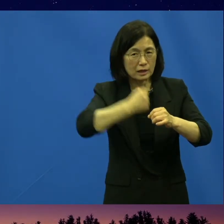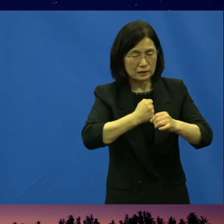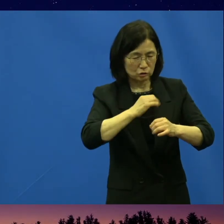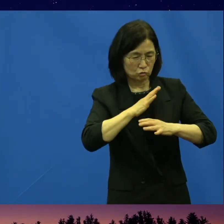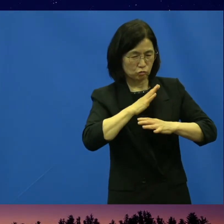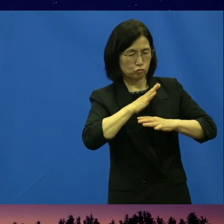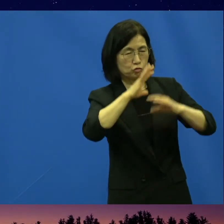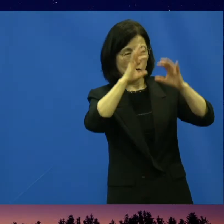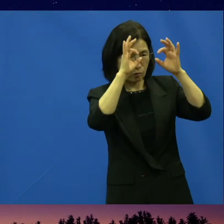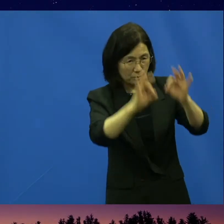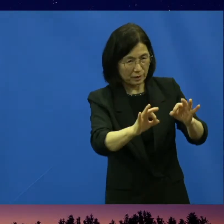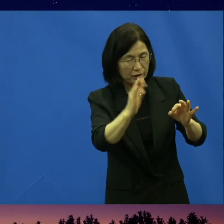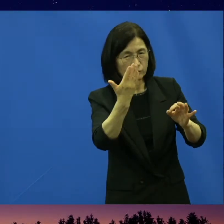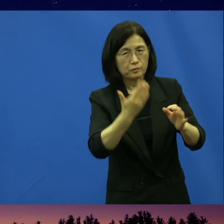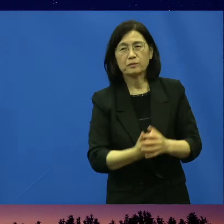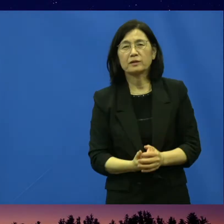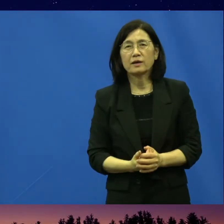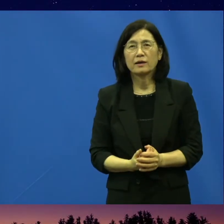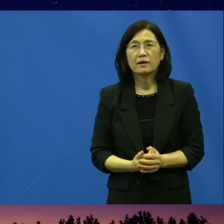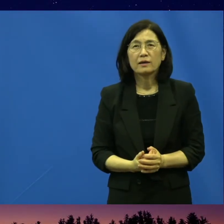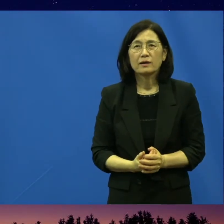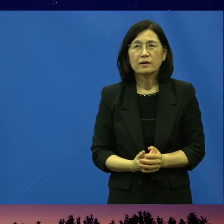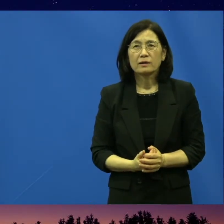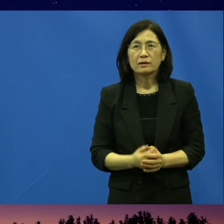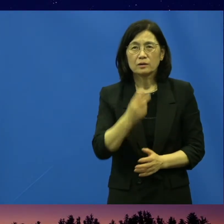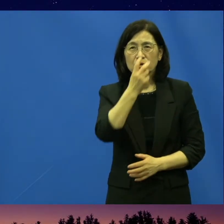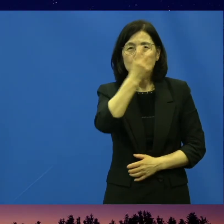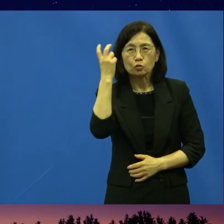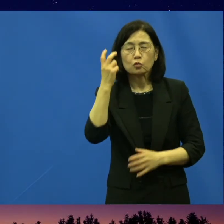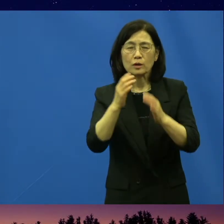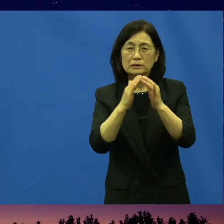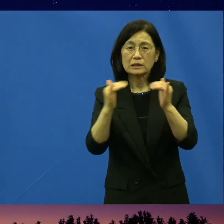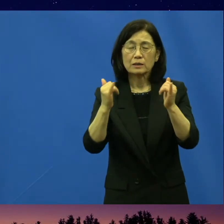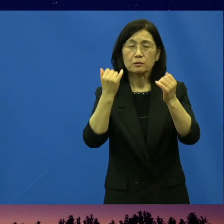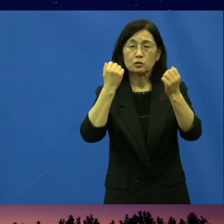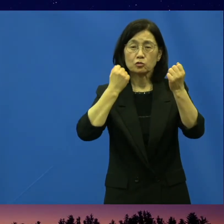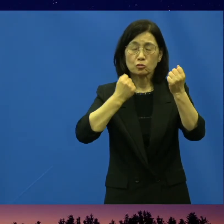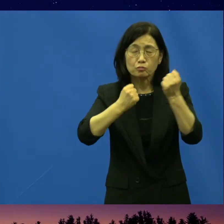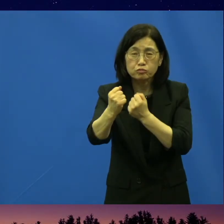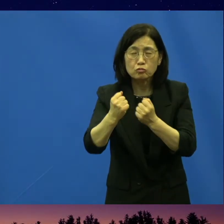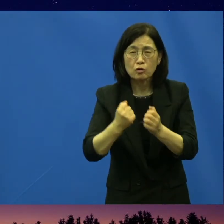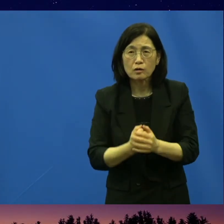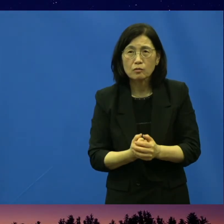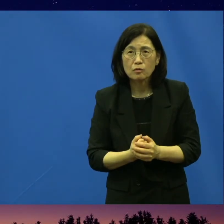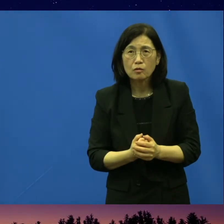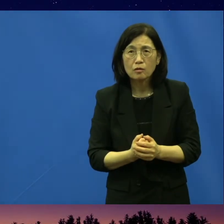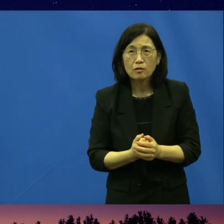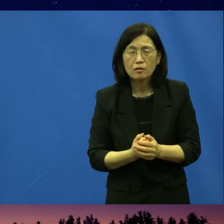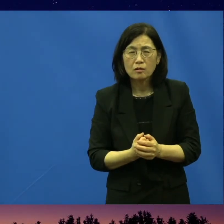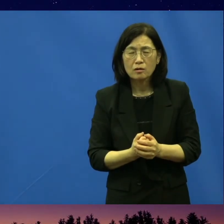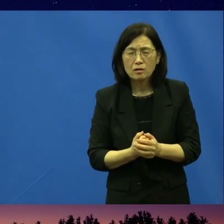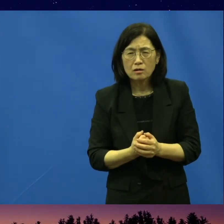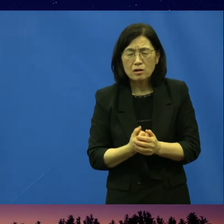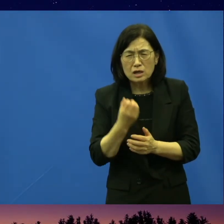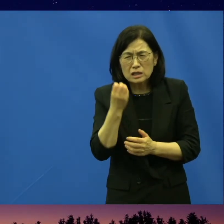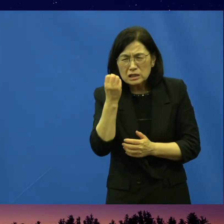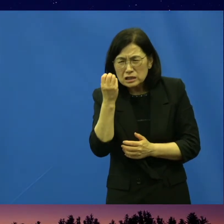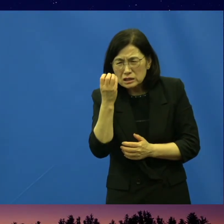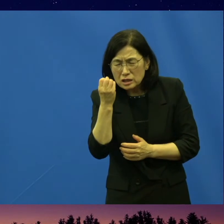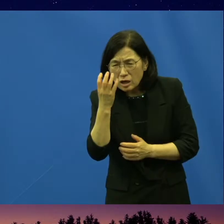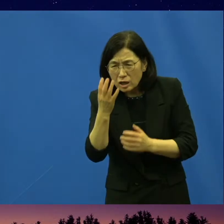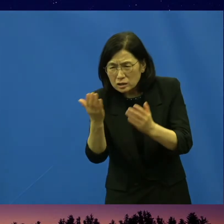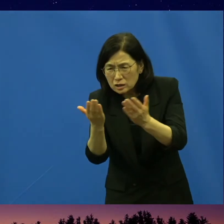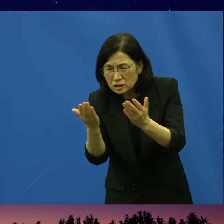여러분 보세요. 지성적이고 굉장히 똑똑한 사람인데 희한한 것에 두려움의 지배를 받아요.